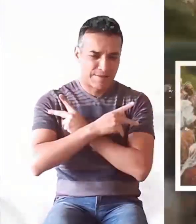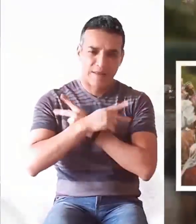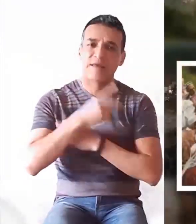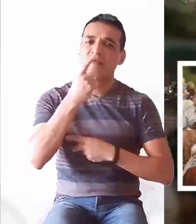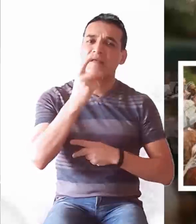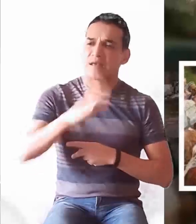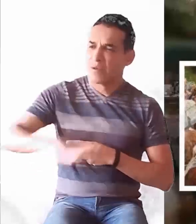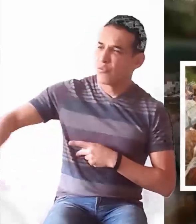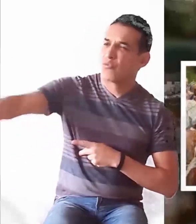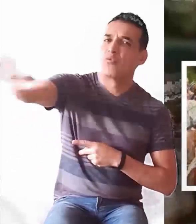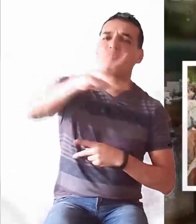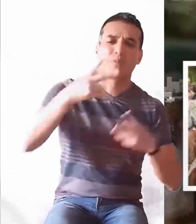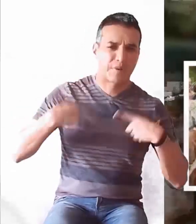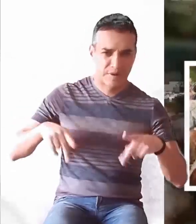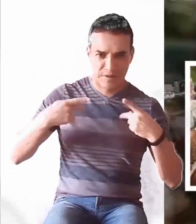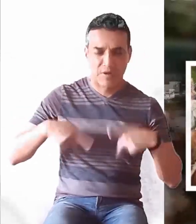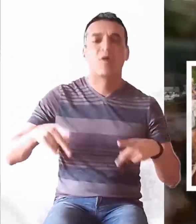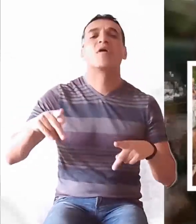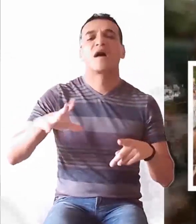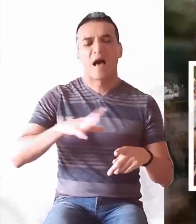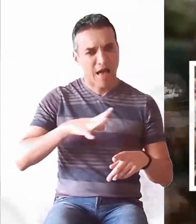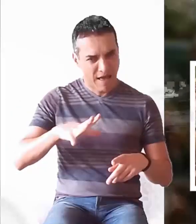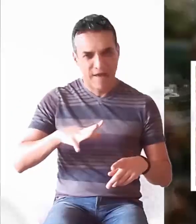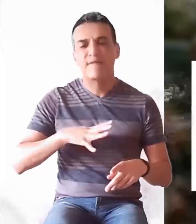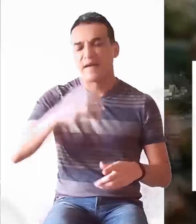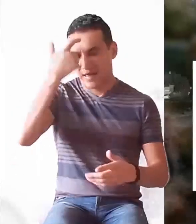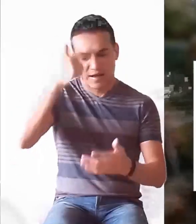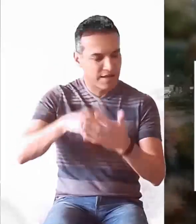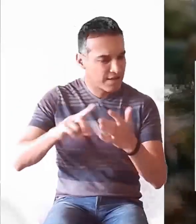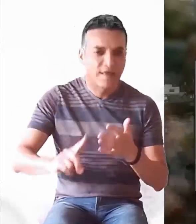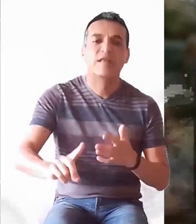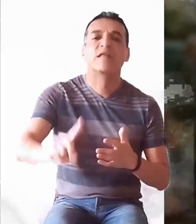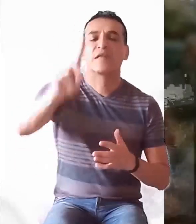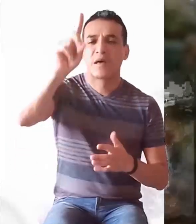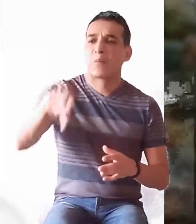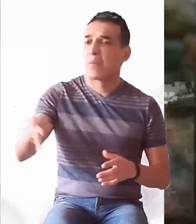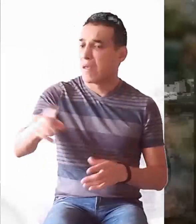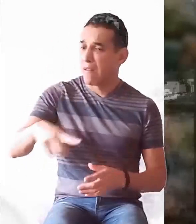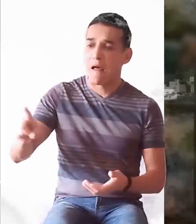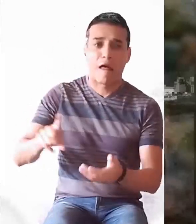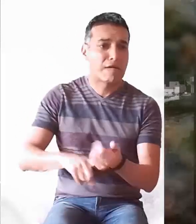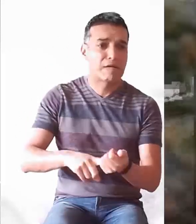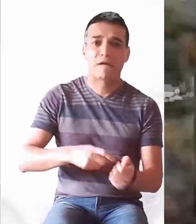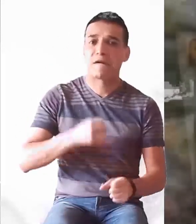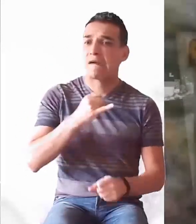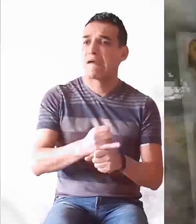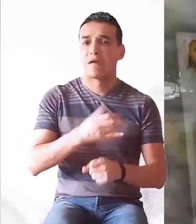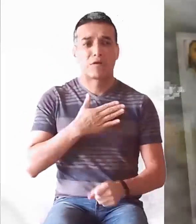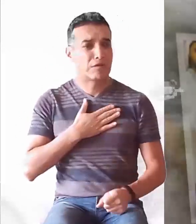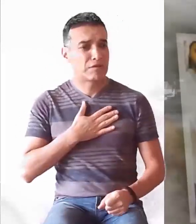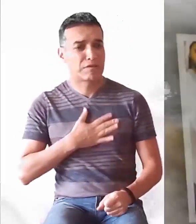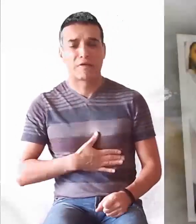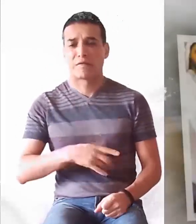una mayoría cristiana, ya católica, ya protestante, y sin embargo de una injusticia